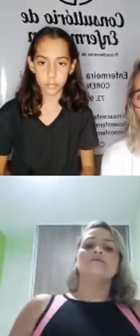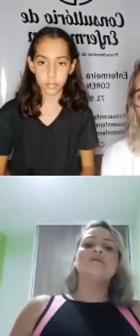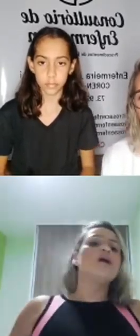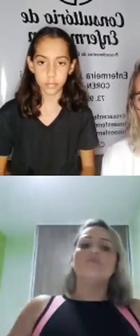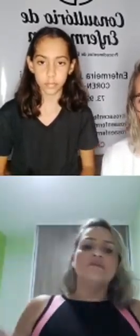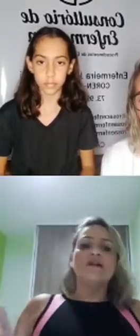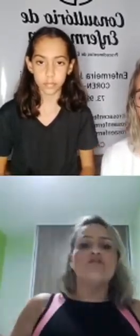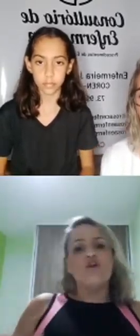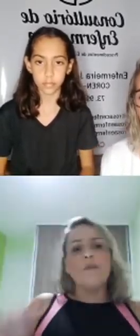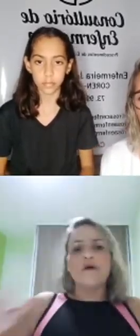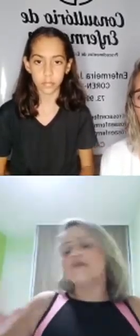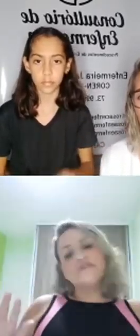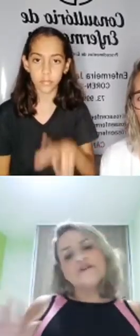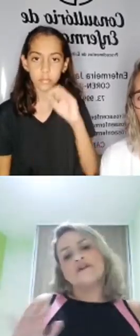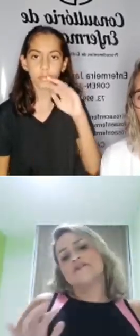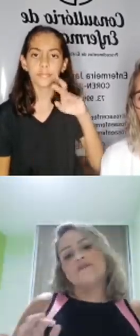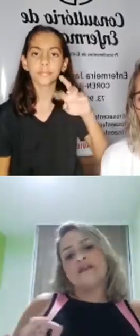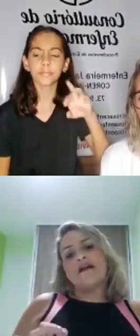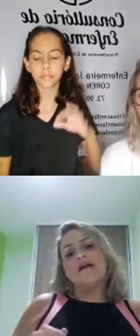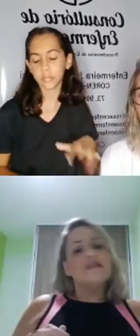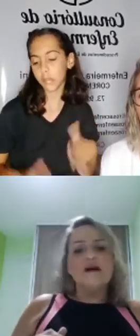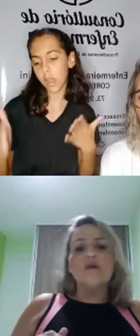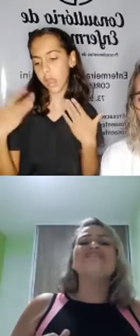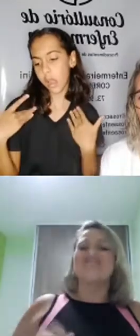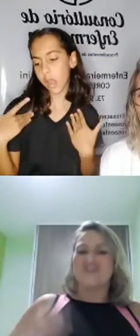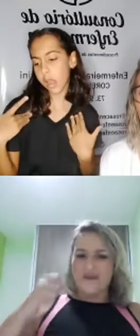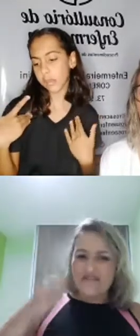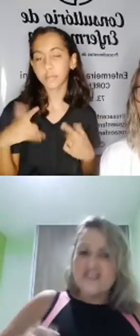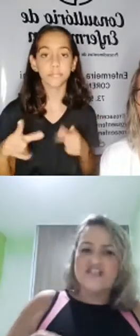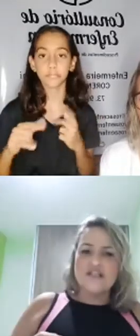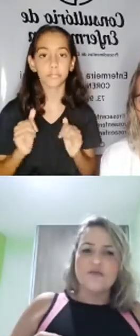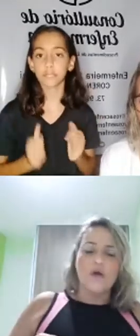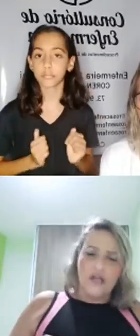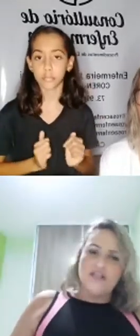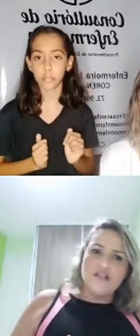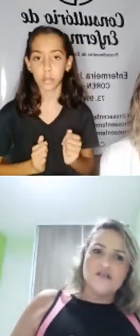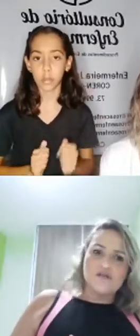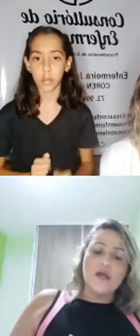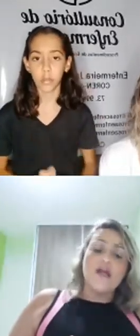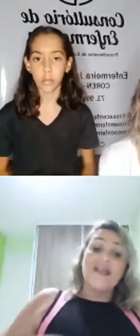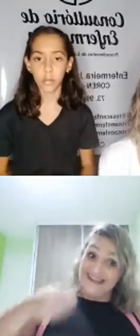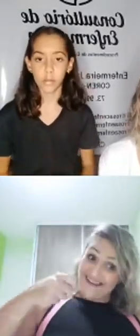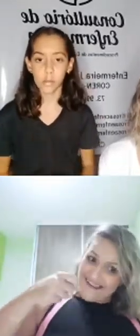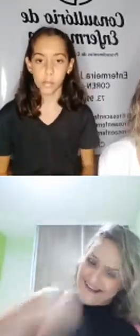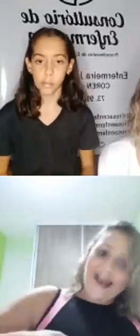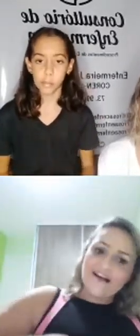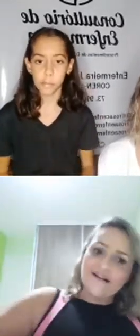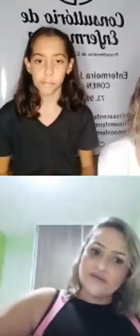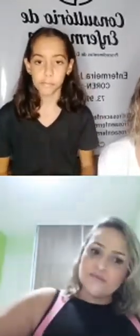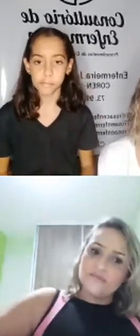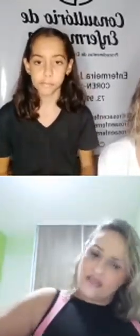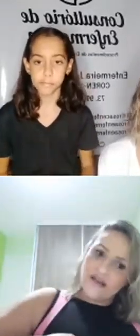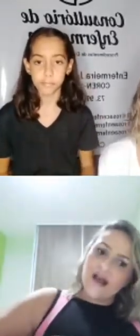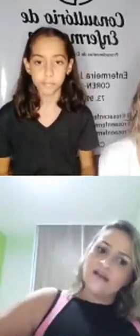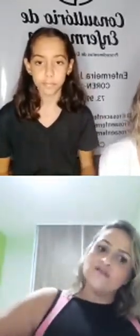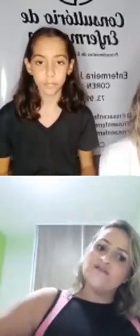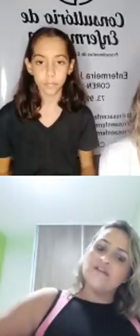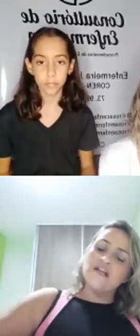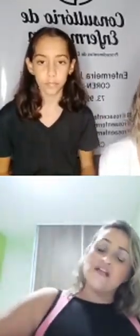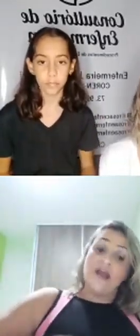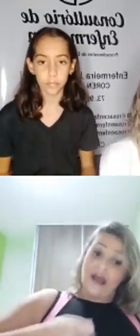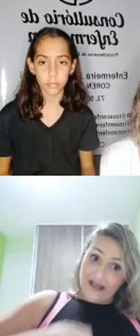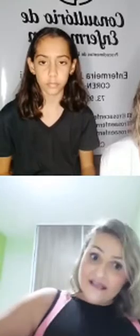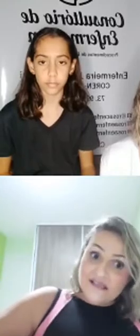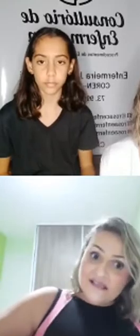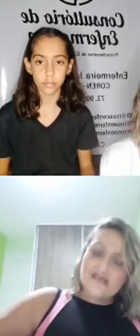posso, não vou porque eu tenho que trabalhar. Não, eles estão investindo nisso e encarando de